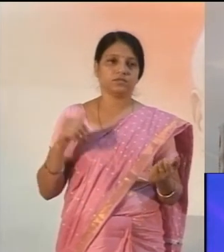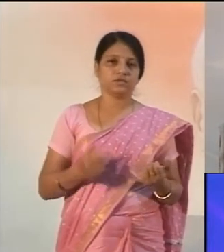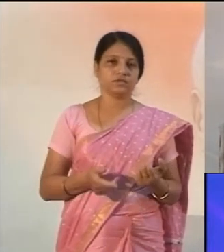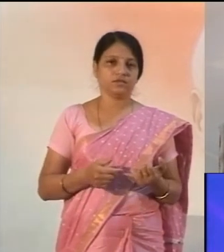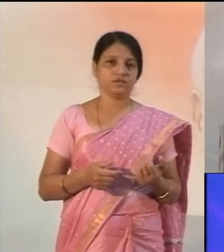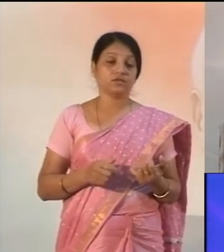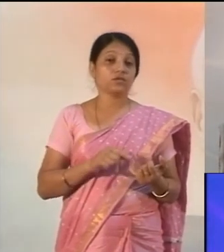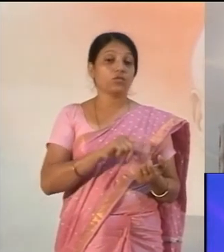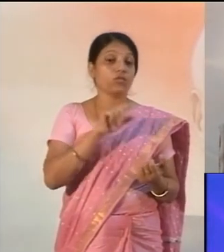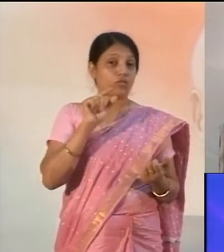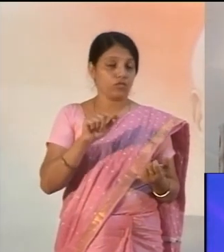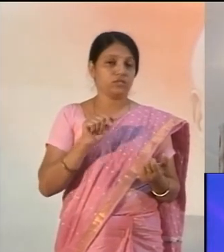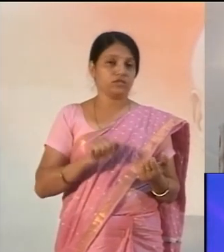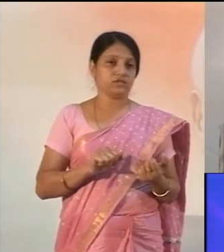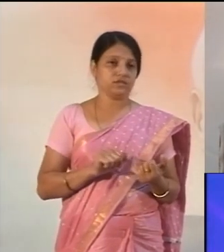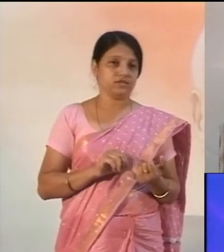वो बच्चे हैं